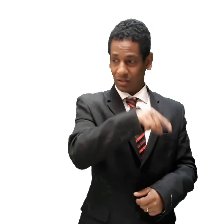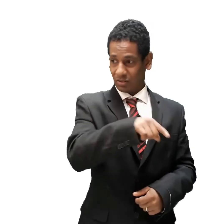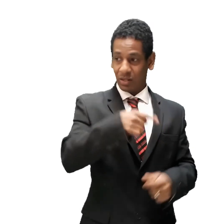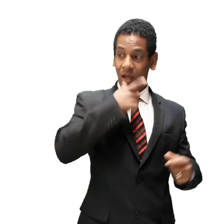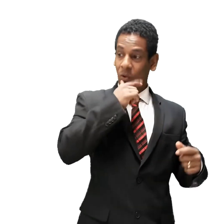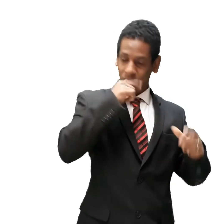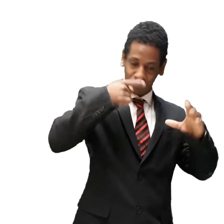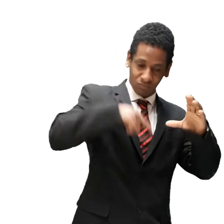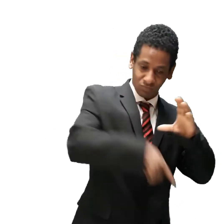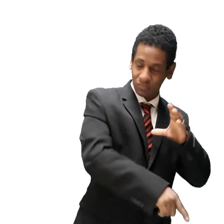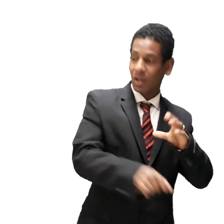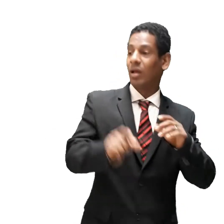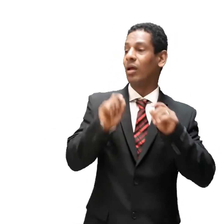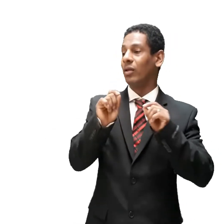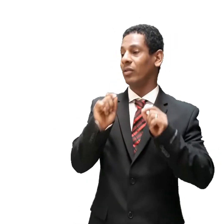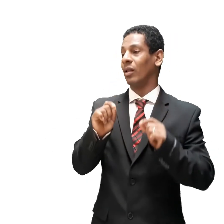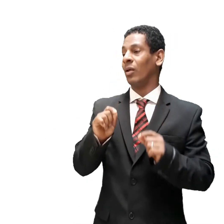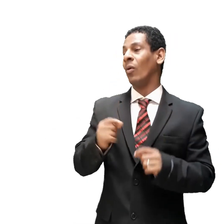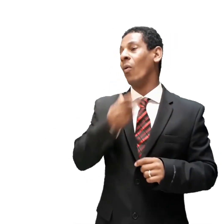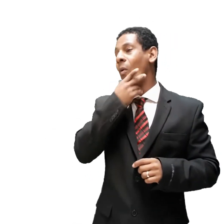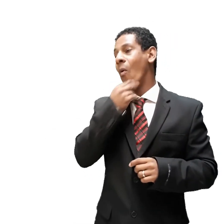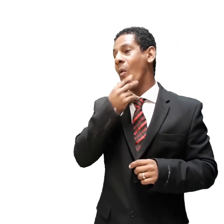todos os dias pegava